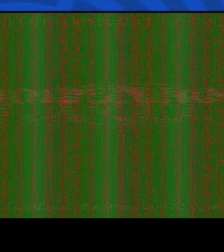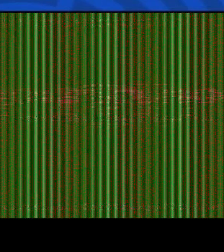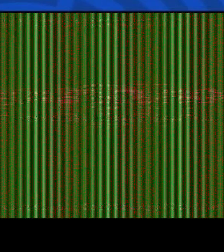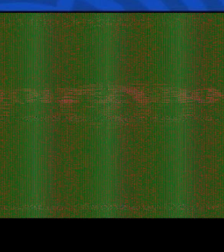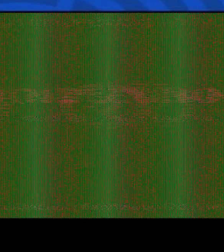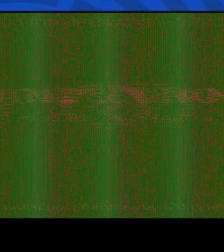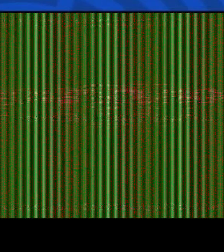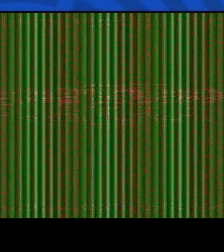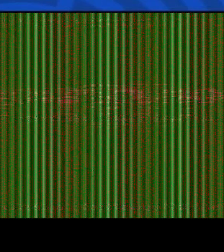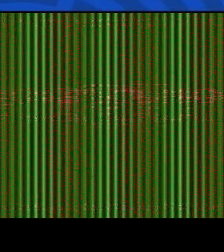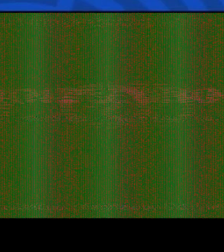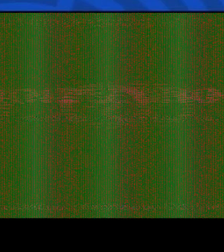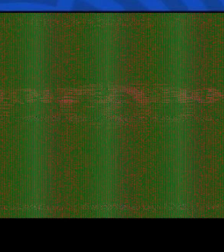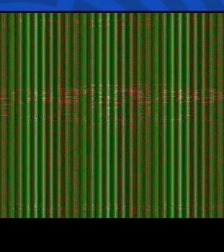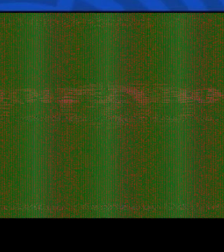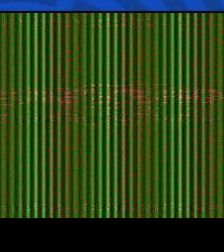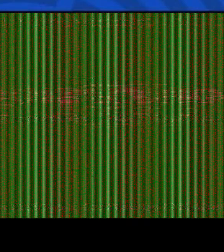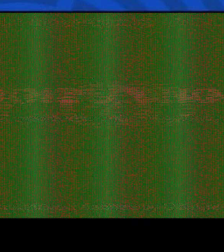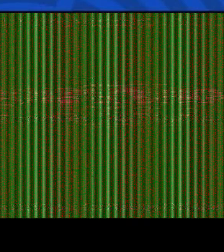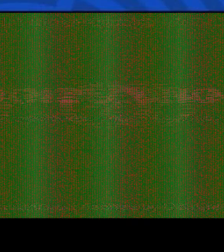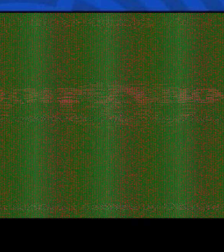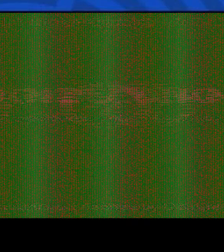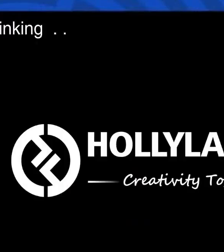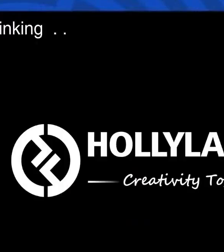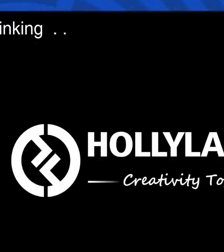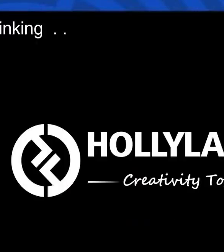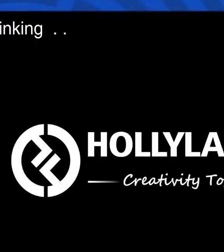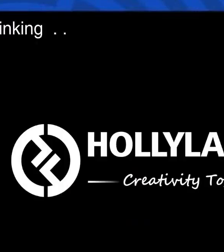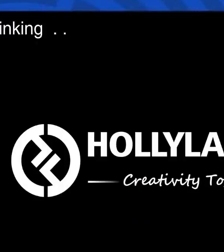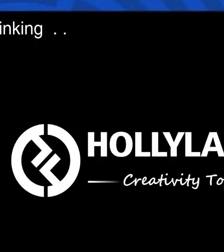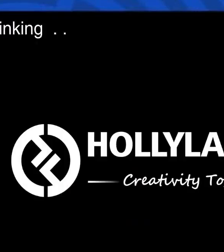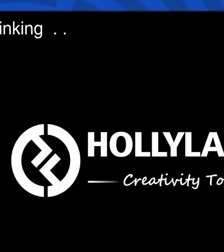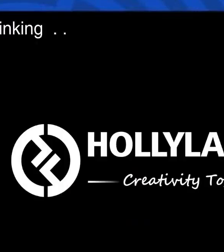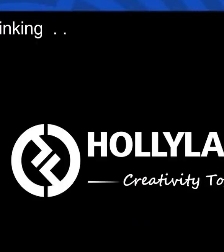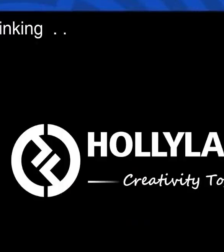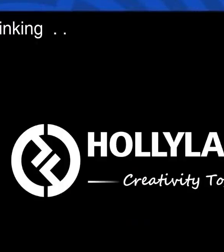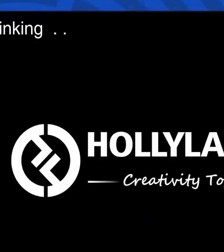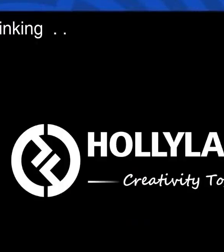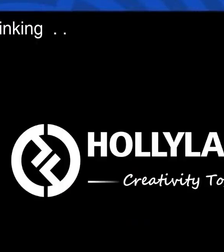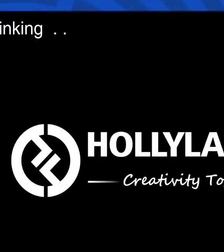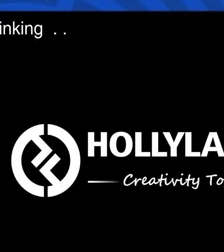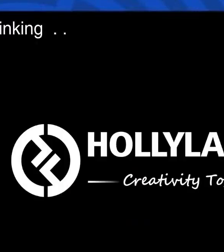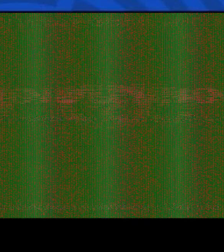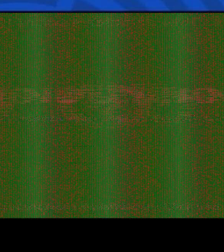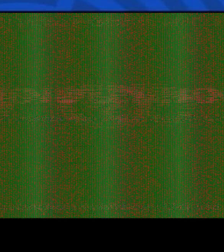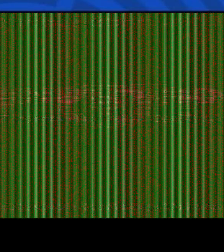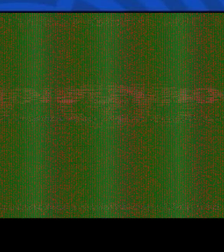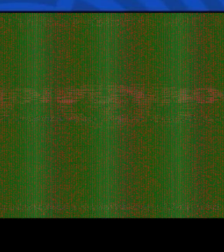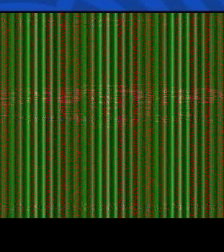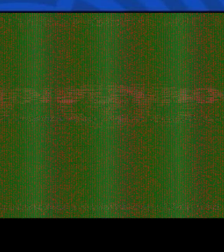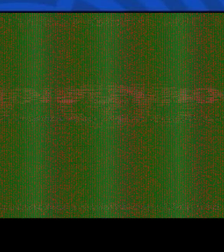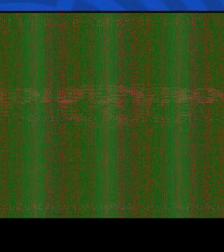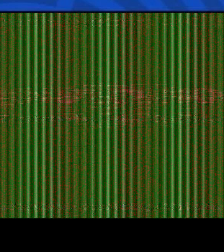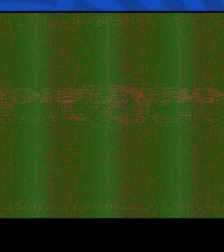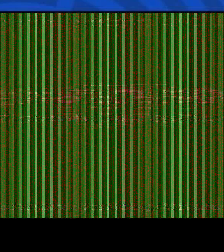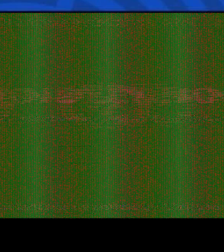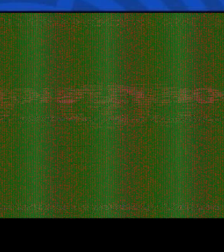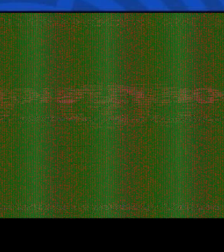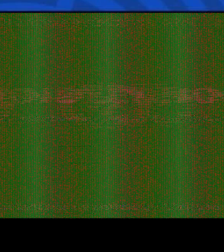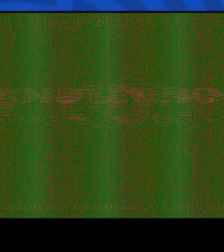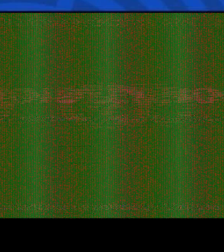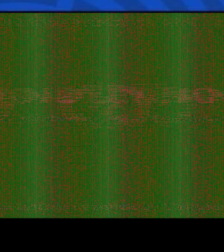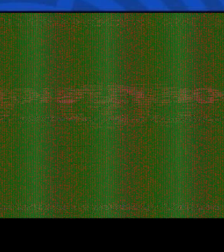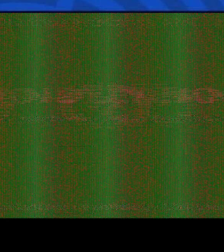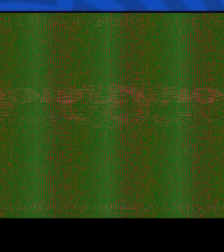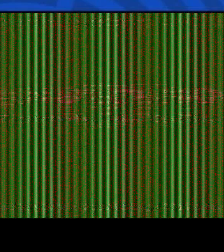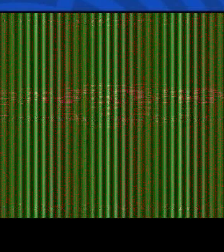nosso plano, nós queremos andar no plano de Deus. Então ministra o coração de cada um, em nome de Jesus e para a Tua glória.